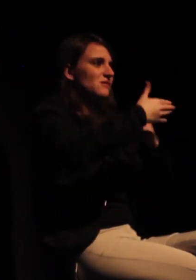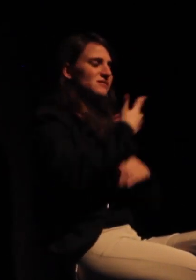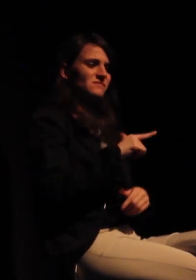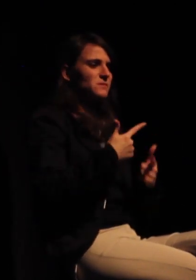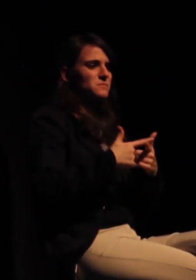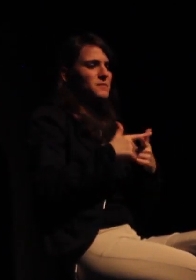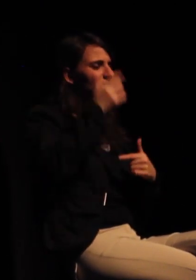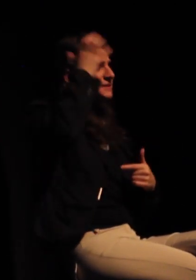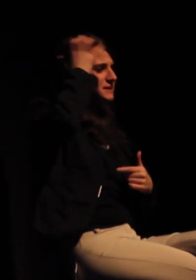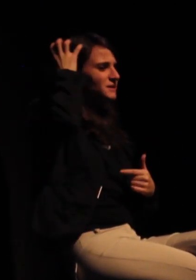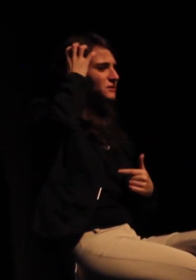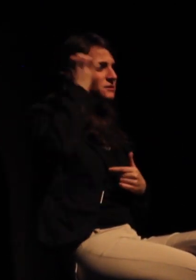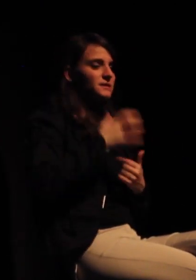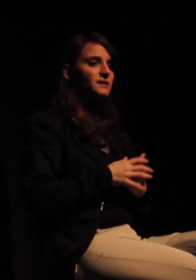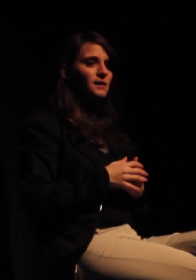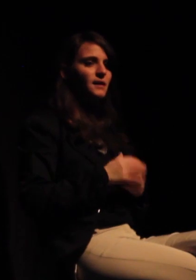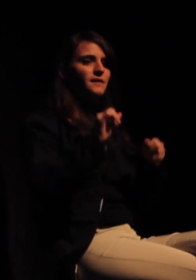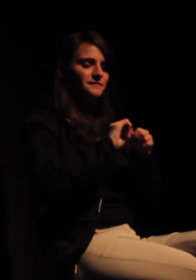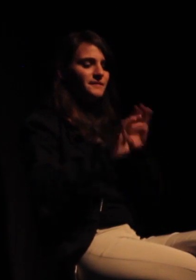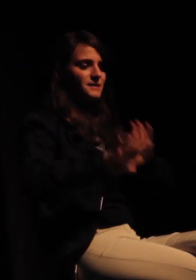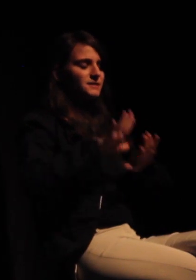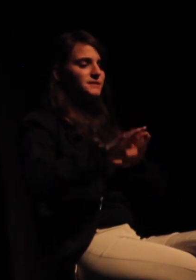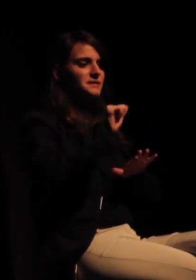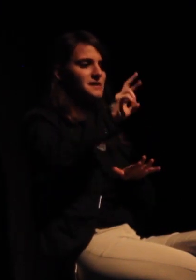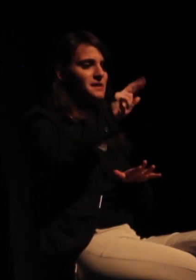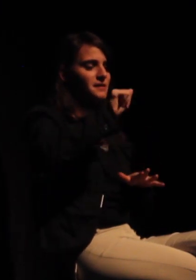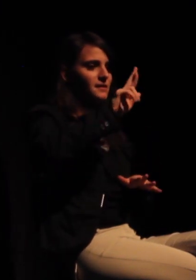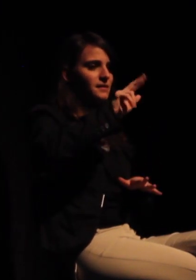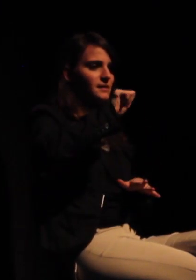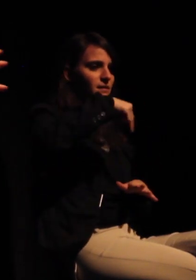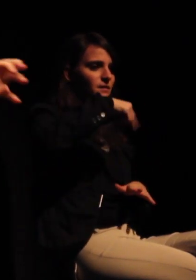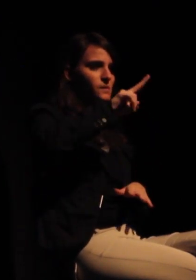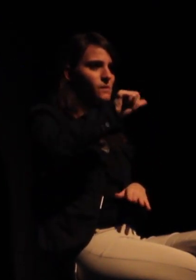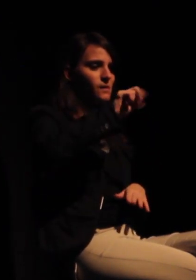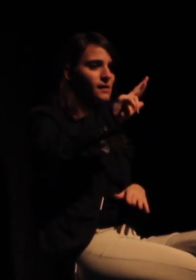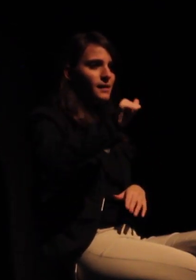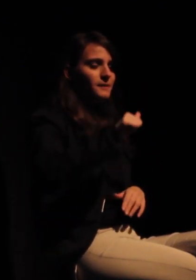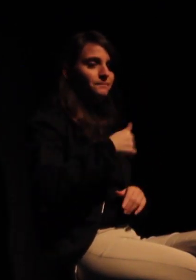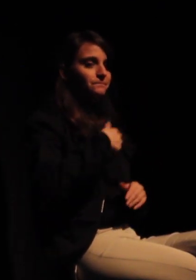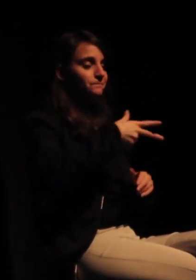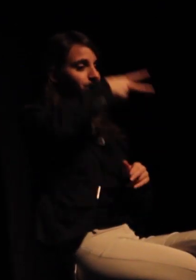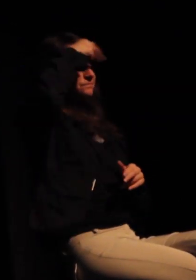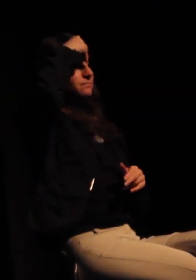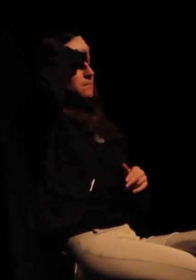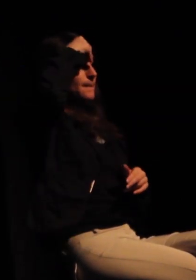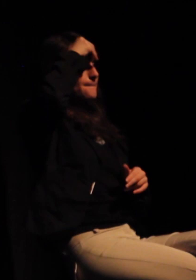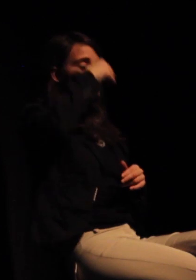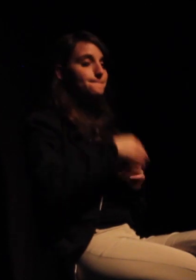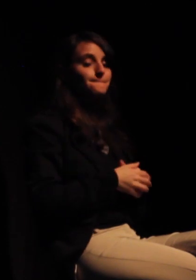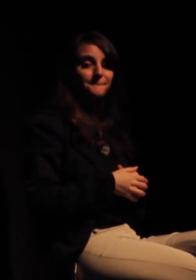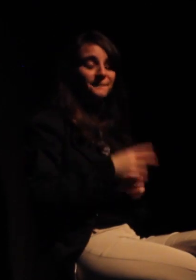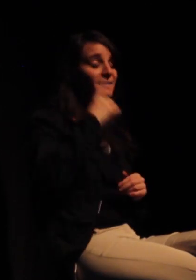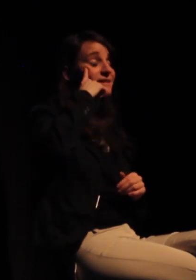Santo André e etc. Como faço já, às vezes, em Araraquara e tal. É o momento que eu capto. Então, aquilo bate e